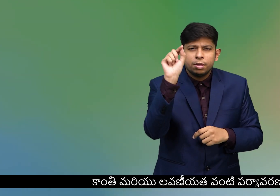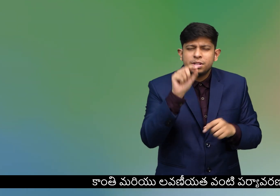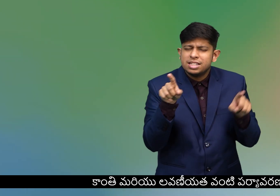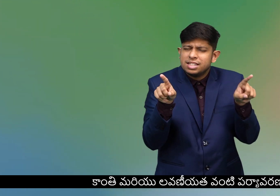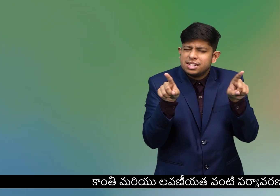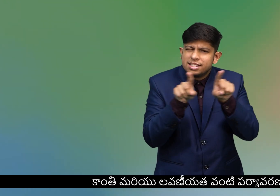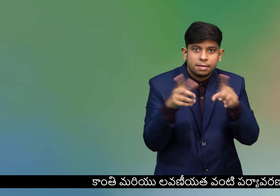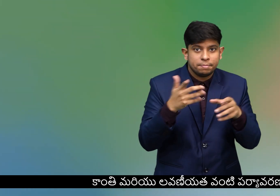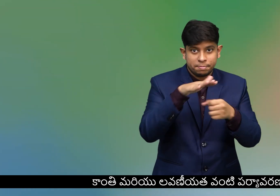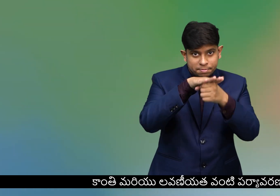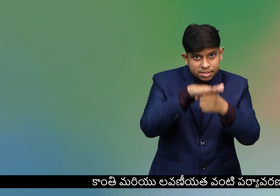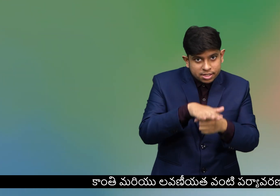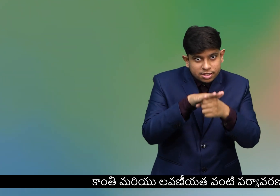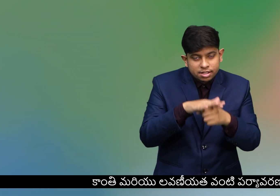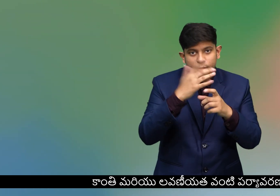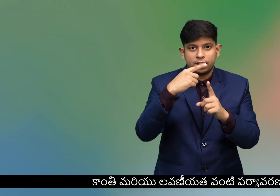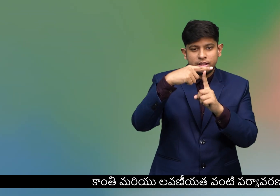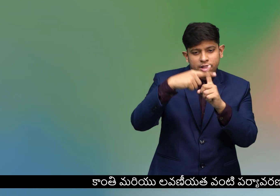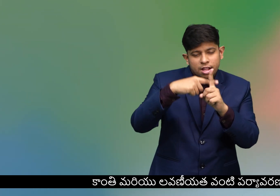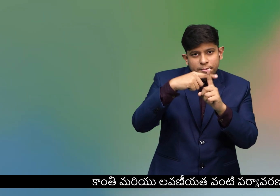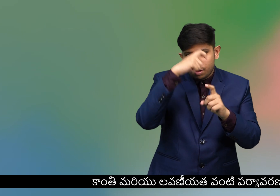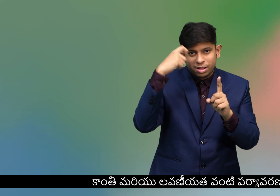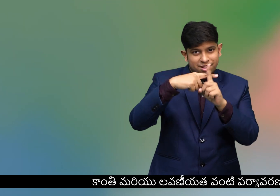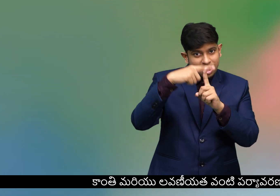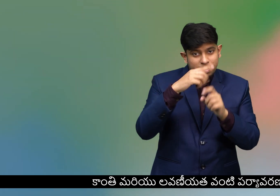కాంతి మరియు లవణీయత వంటి పర్యావరణ